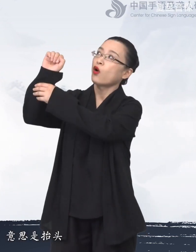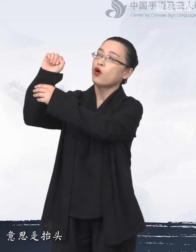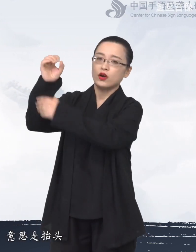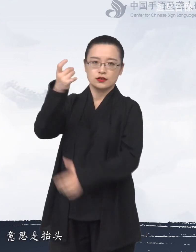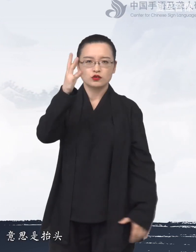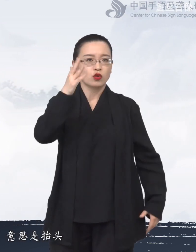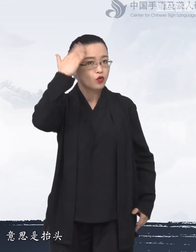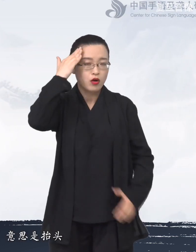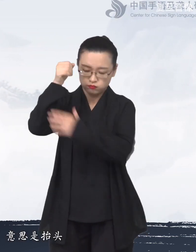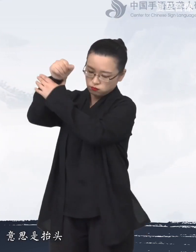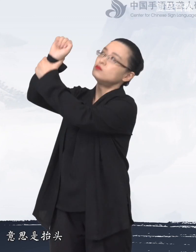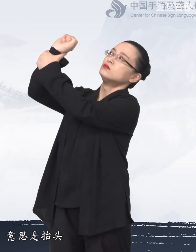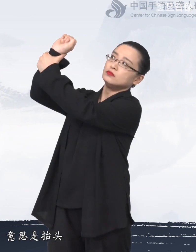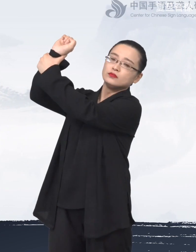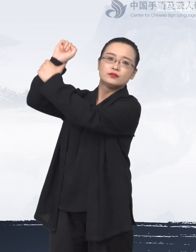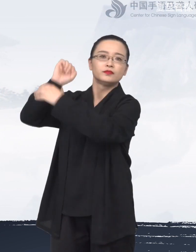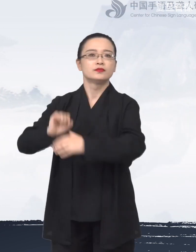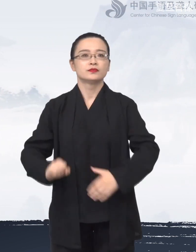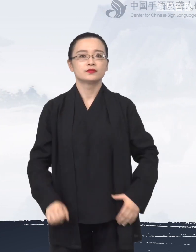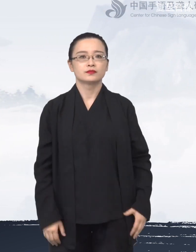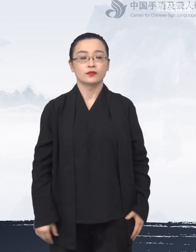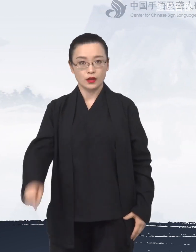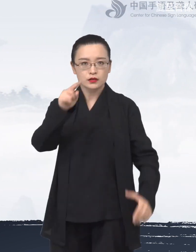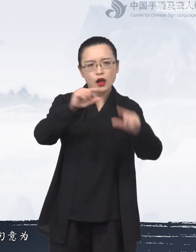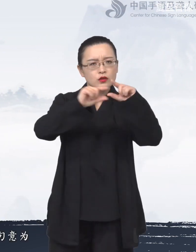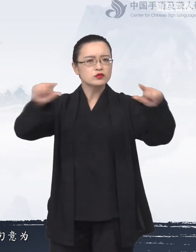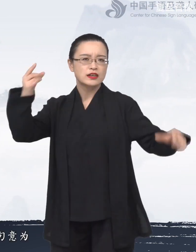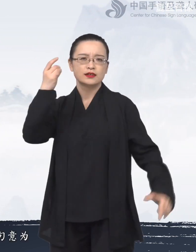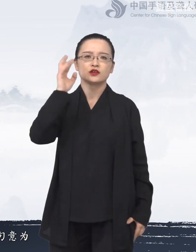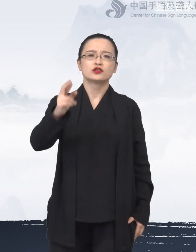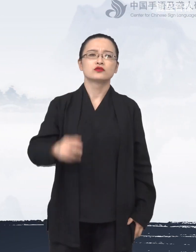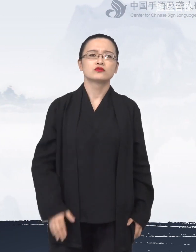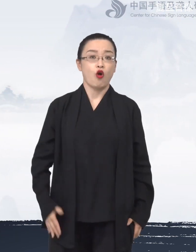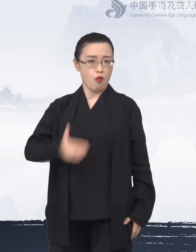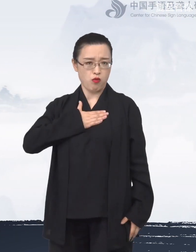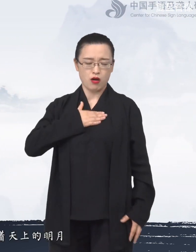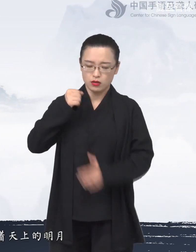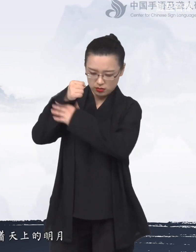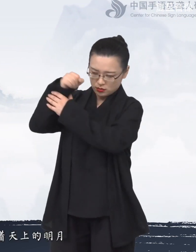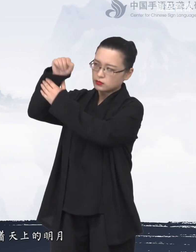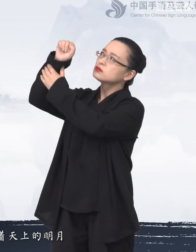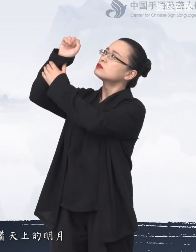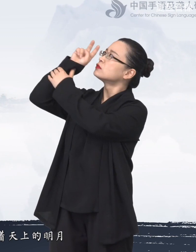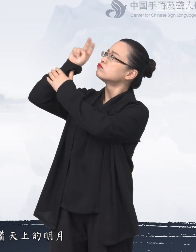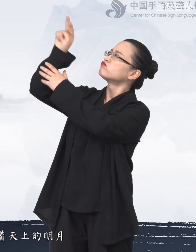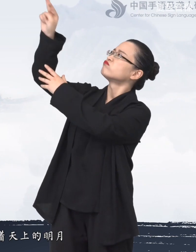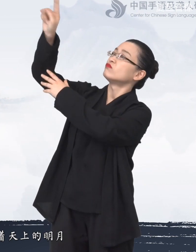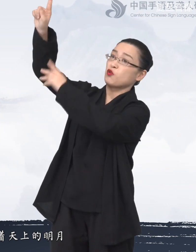头意思是抬头，此句意为我抬头望着天